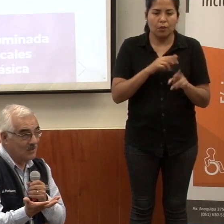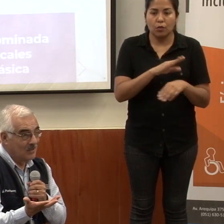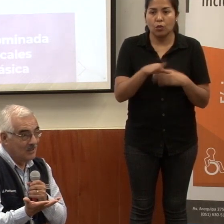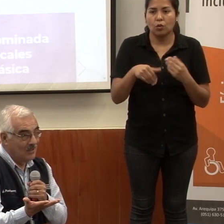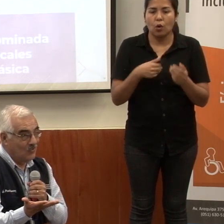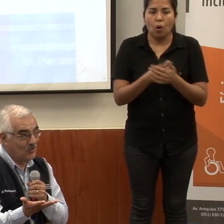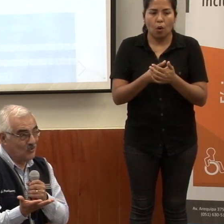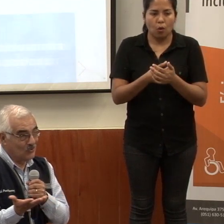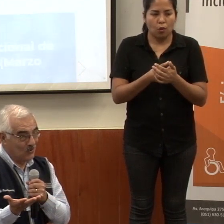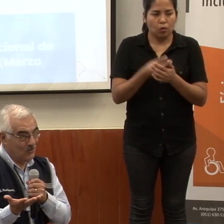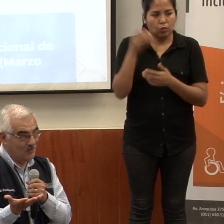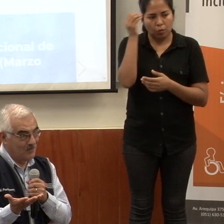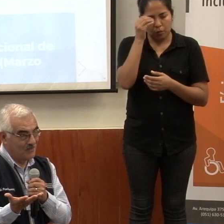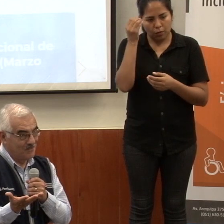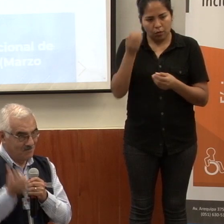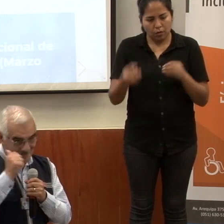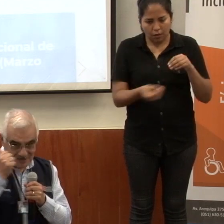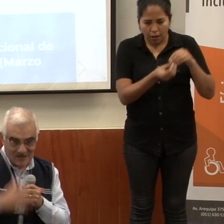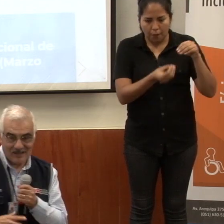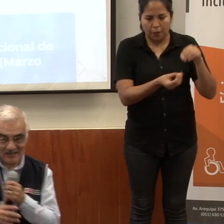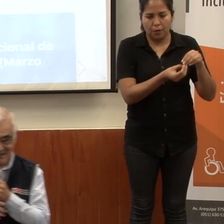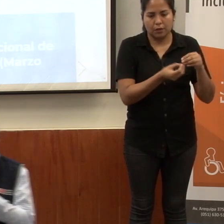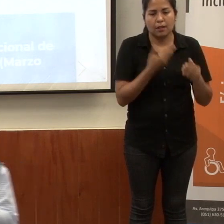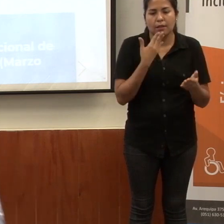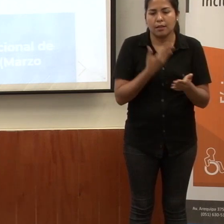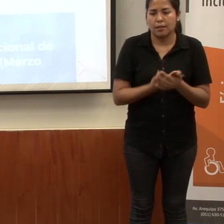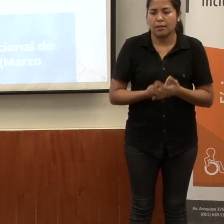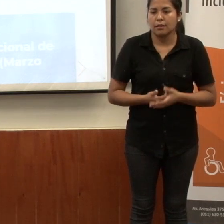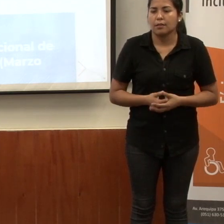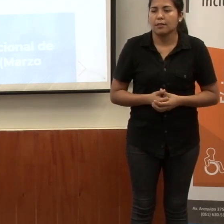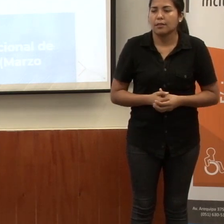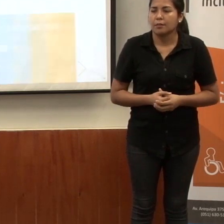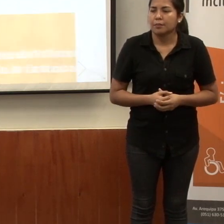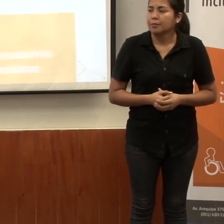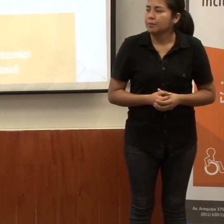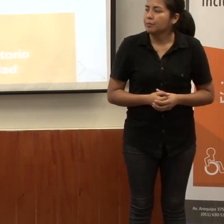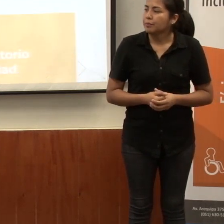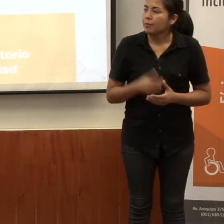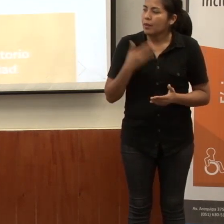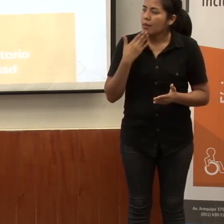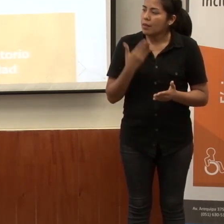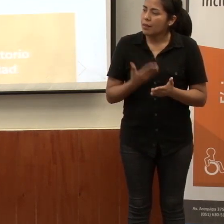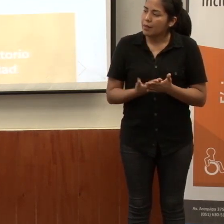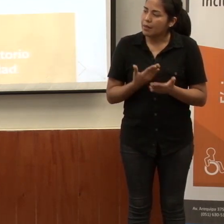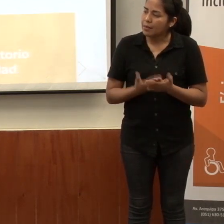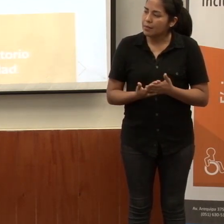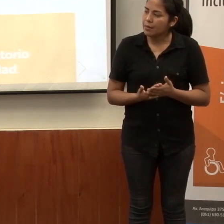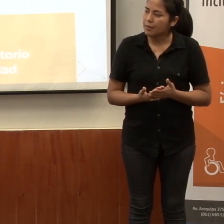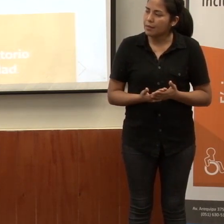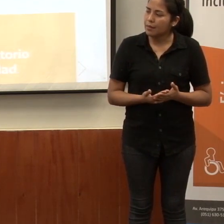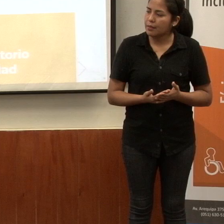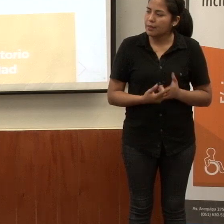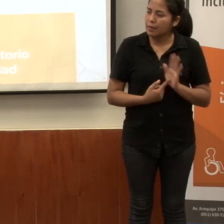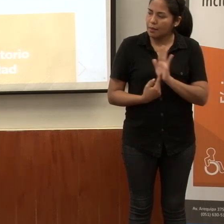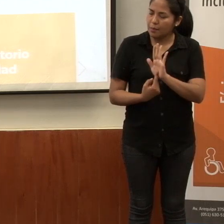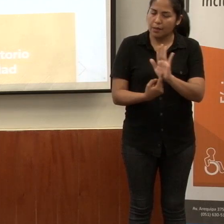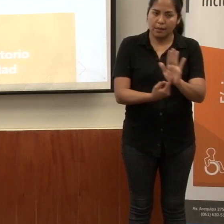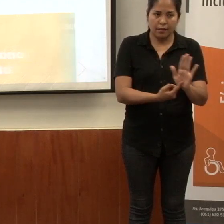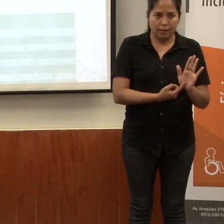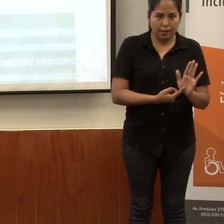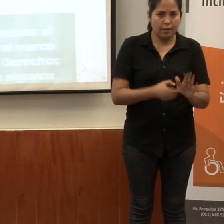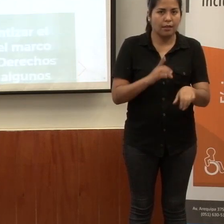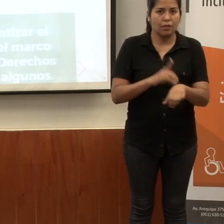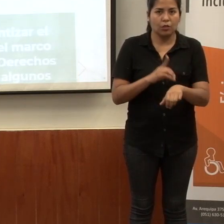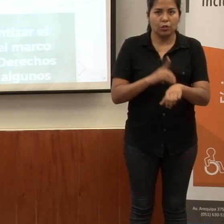intervenimos. No es uno solo. Gracias. Agradecemos la presencia del doctor Mario Tavera,